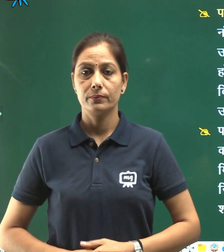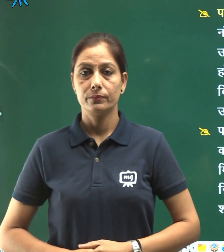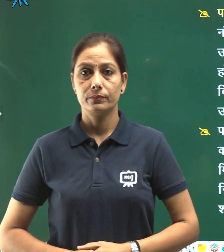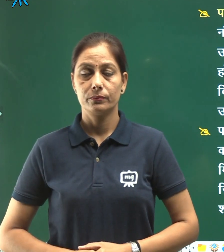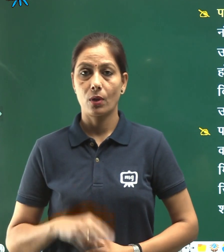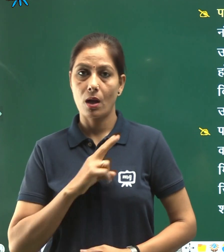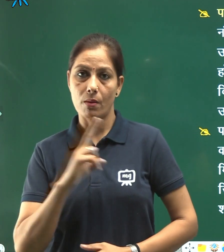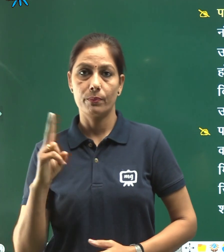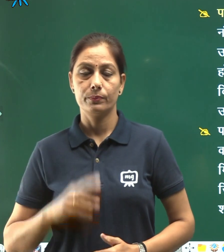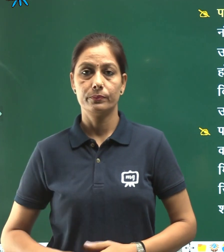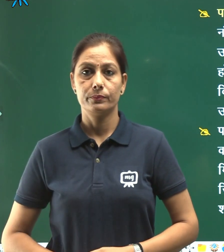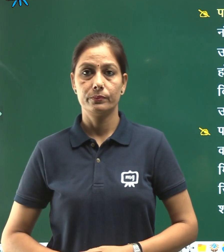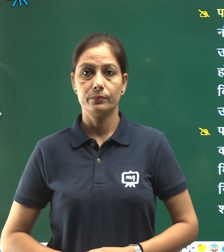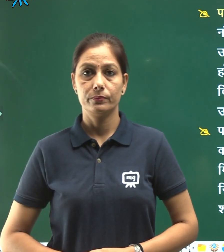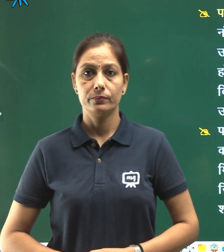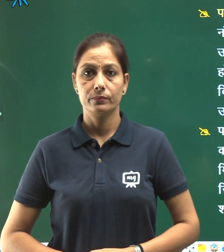लुट्टन सिंह